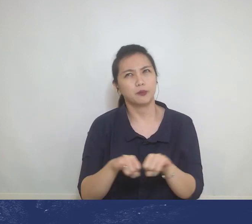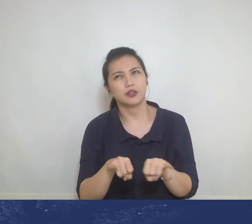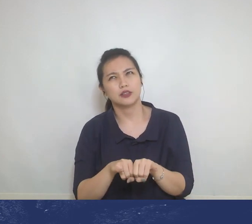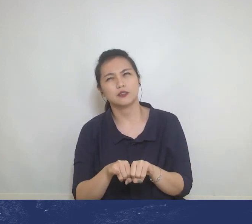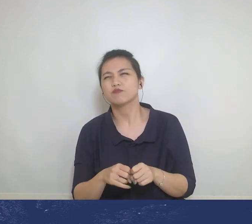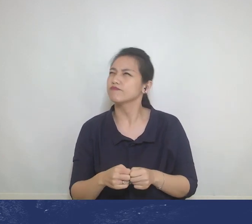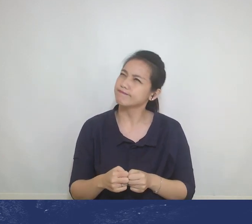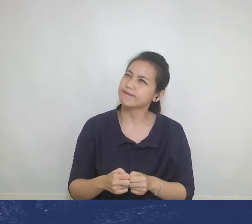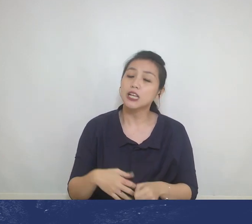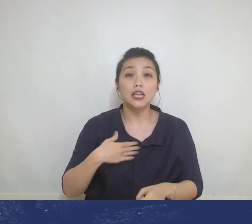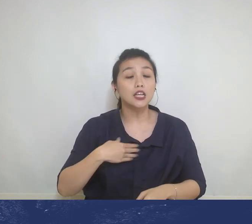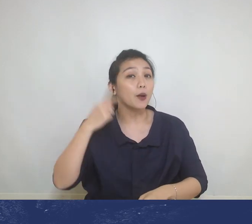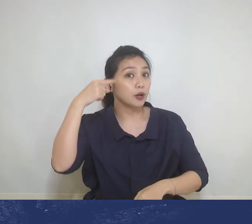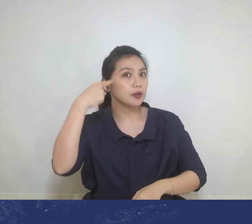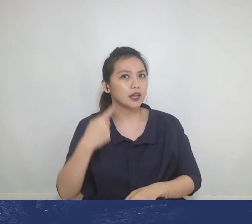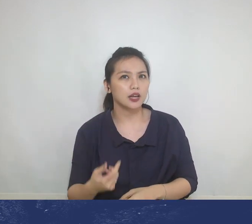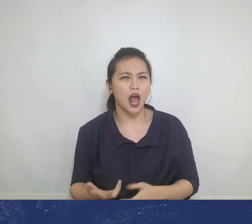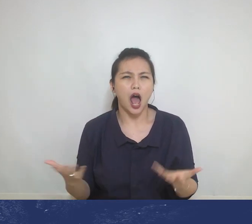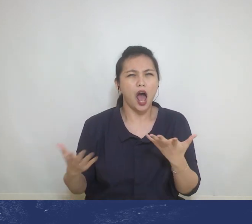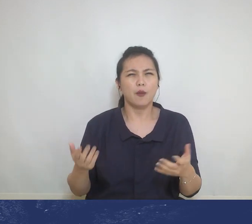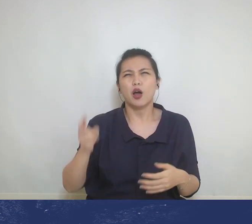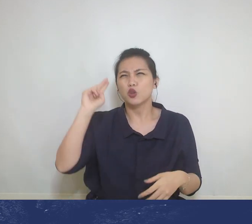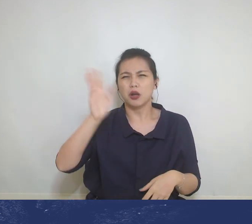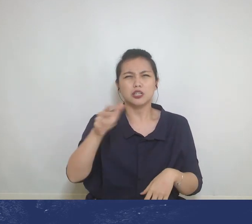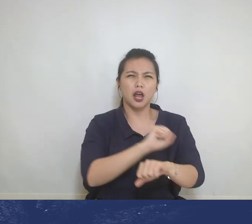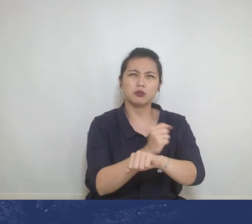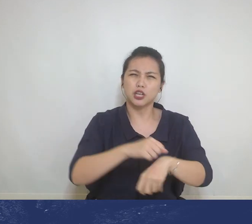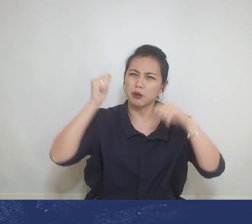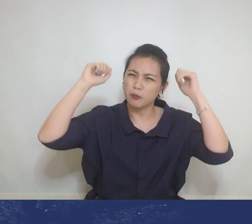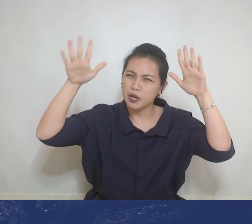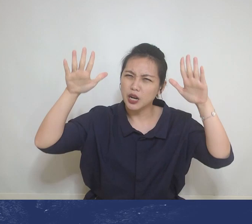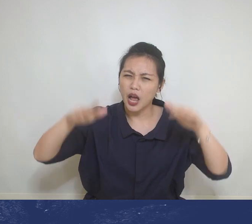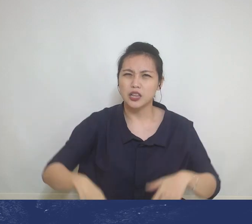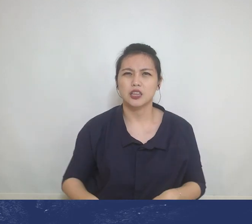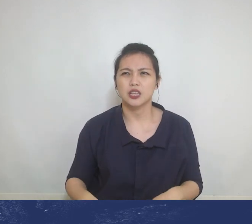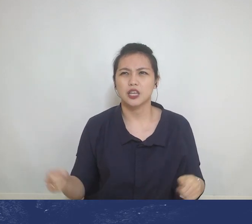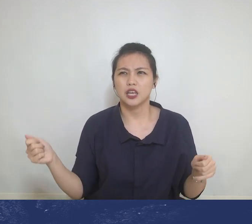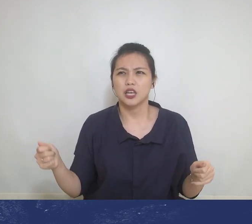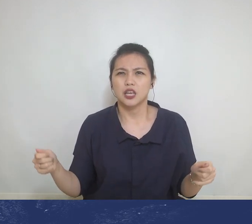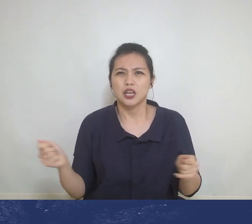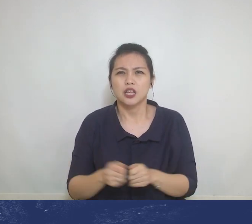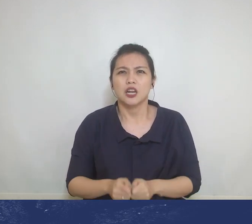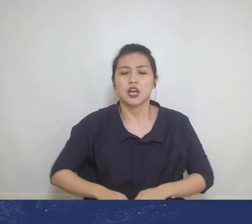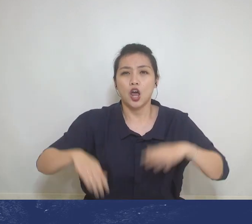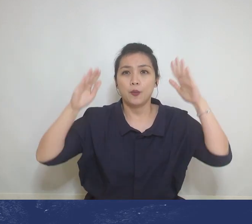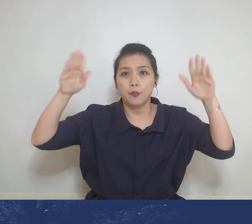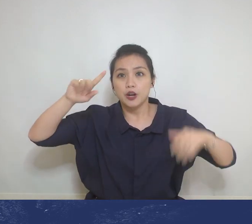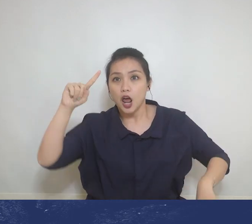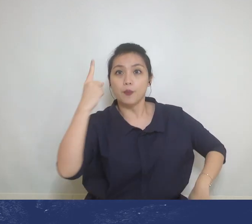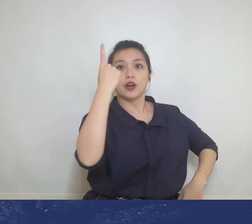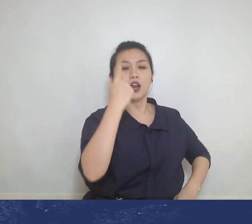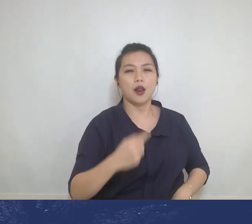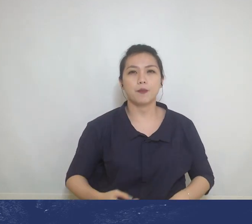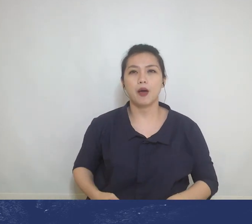kayak saya tuh mikir waktu itu, enggak bisakah Tuhan itu memberkati Yakub dengan berkat kesulungan tanpa